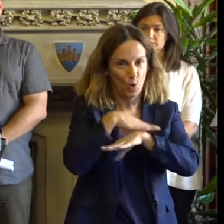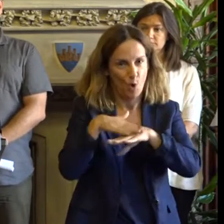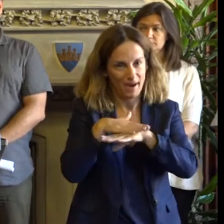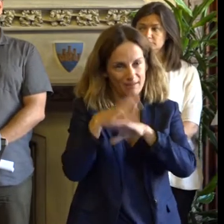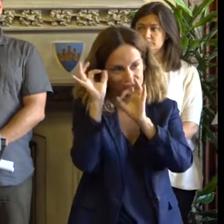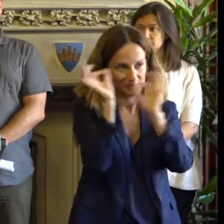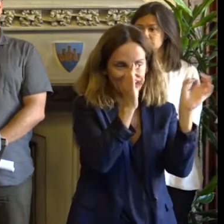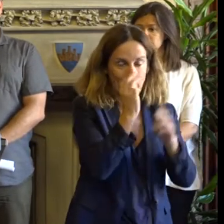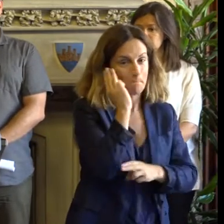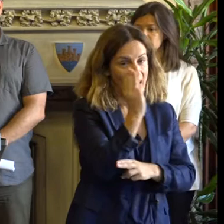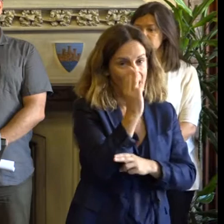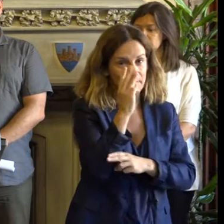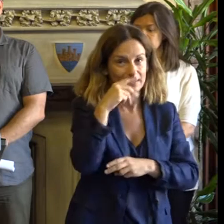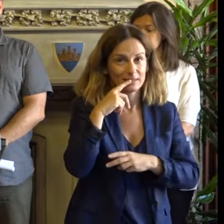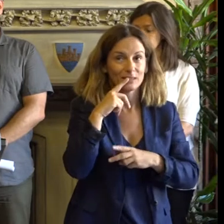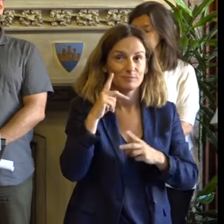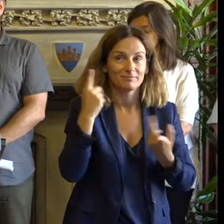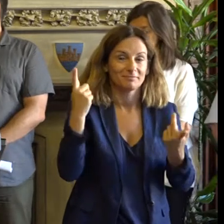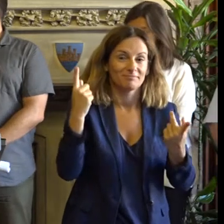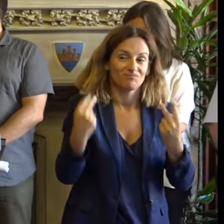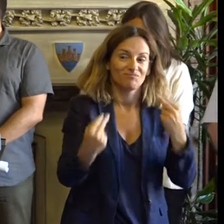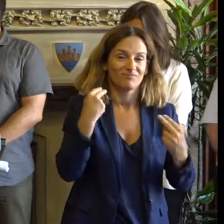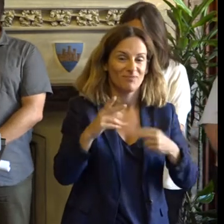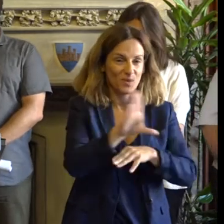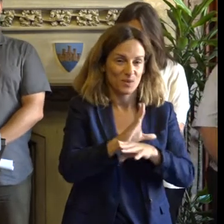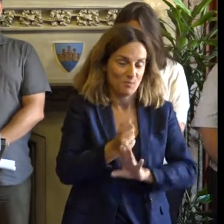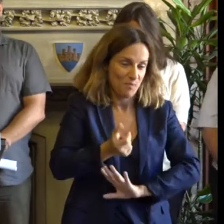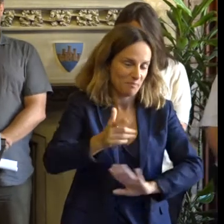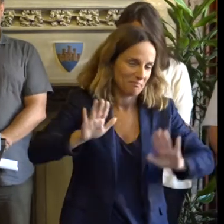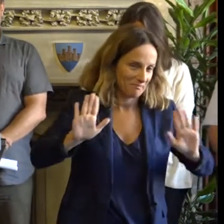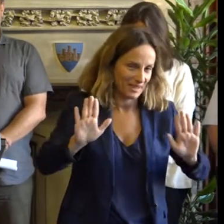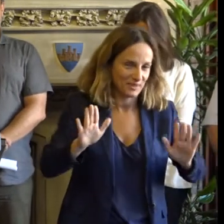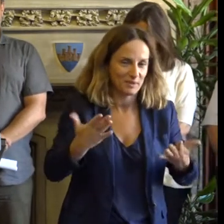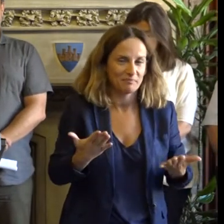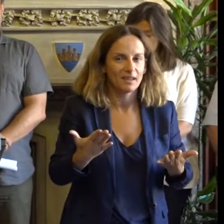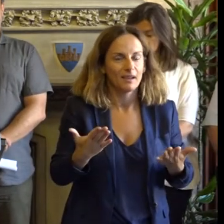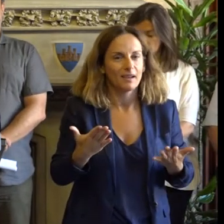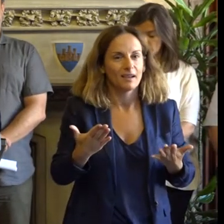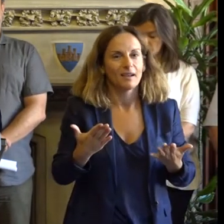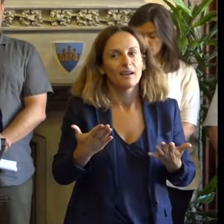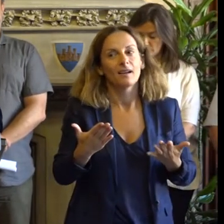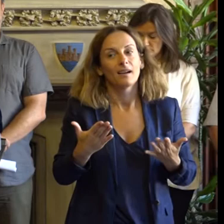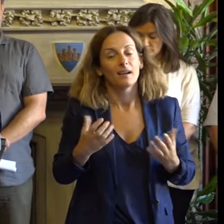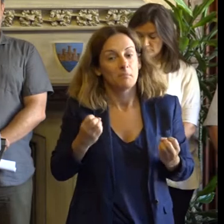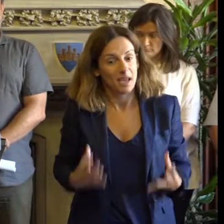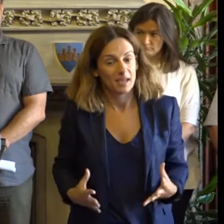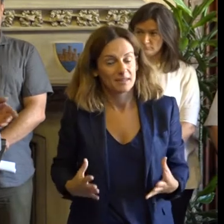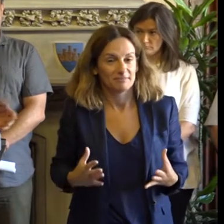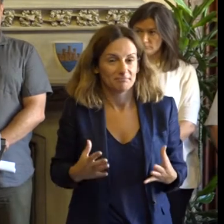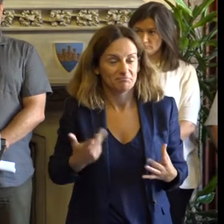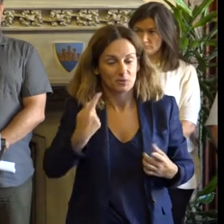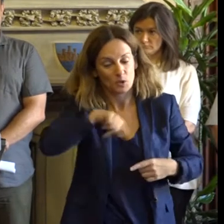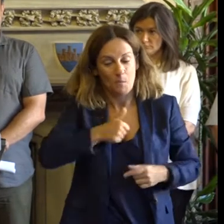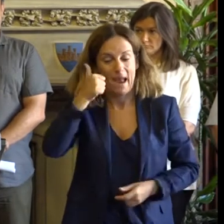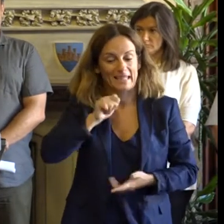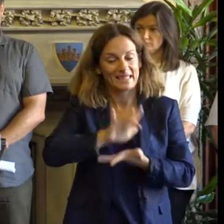això també té coses bones, perquè vol dir que podem fer feina de manera més tranquil·la o millor sense la pressió mediàtica. En tot